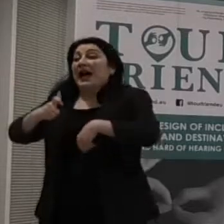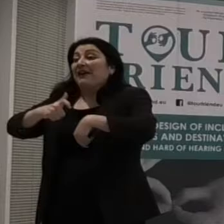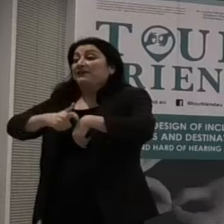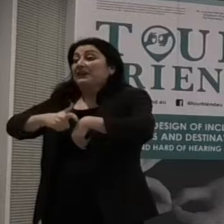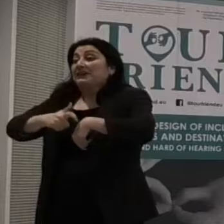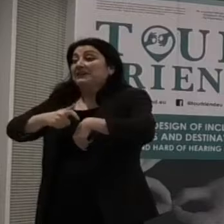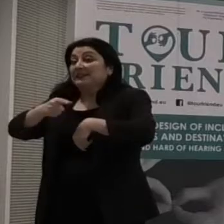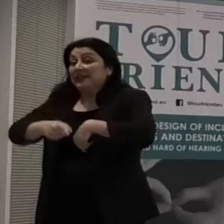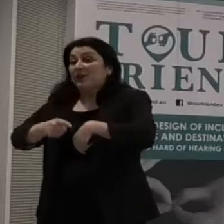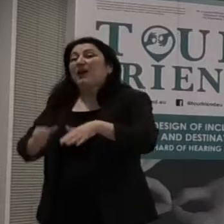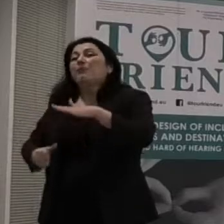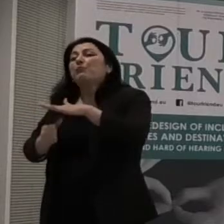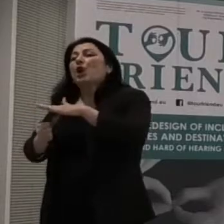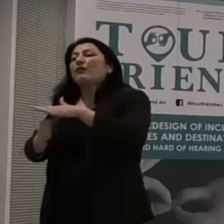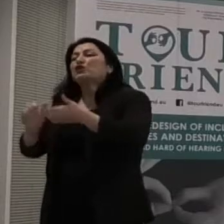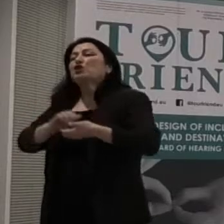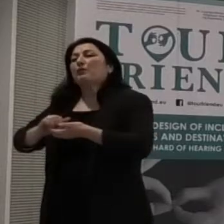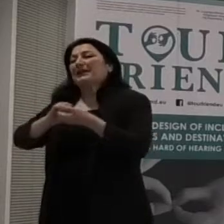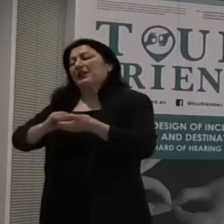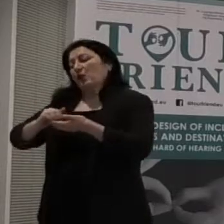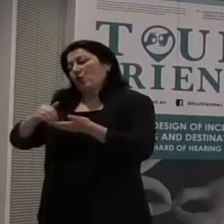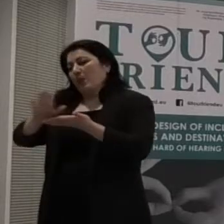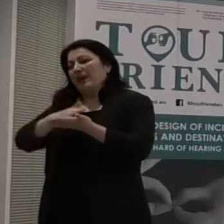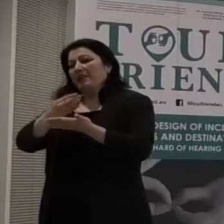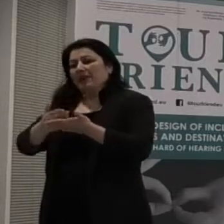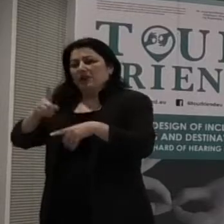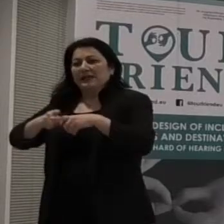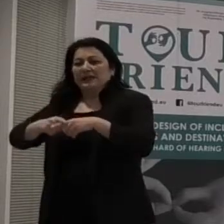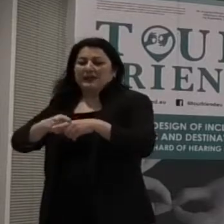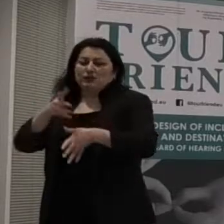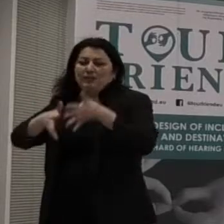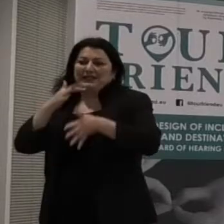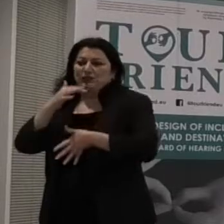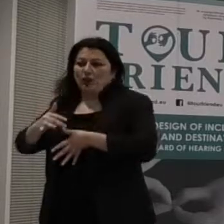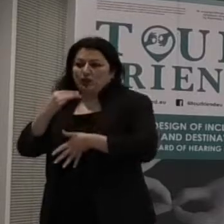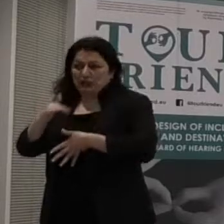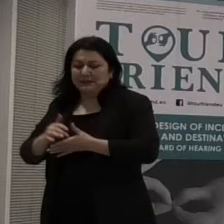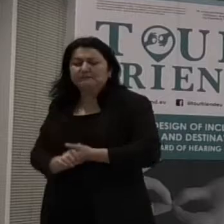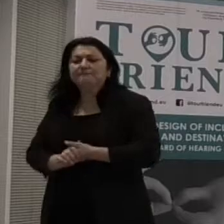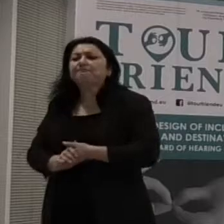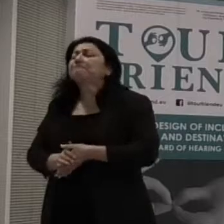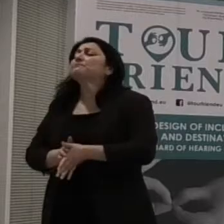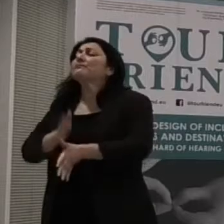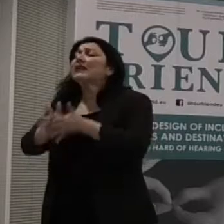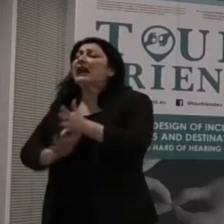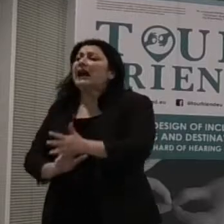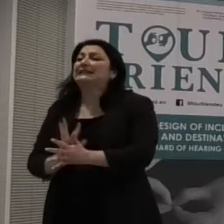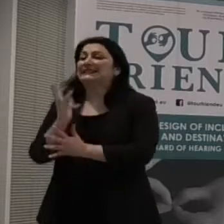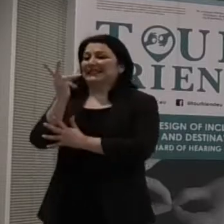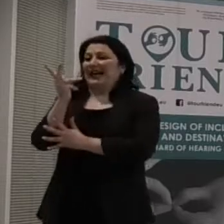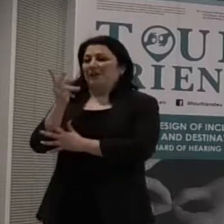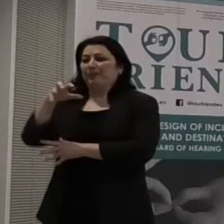είμαι και πρόεδρος του Σωματείου Διερμηνέων Ελληνικής Νοηματικής Γλώσσας. Η Hands Up, να πούμε ότι είναι το